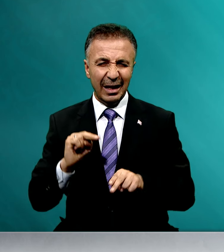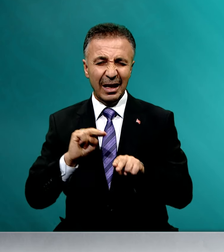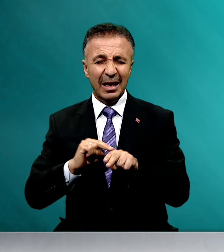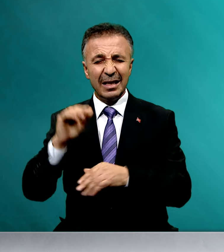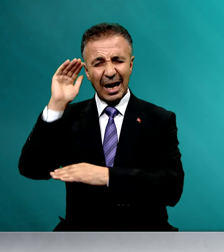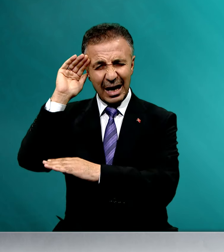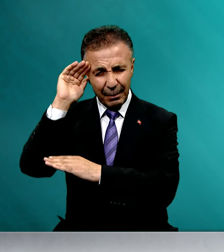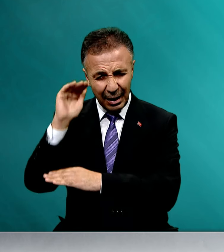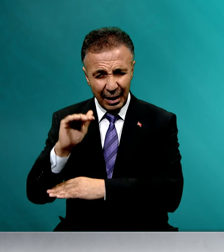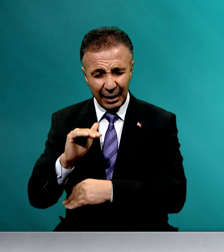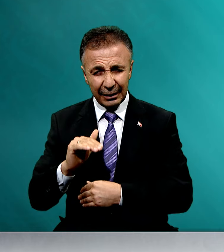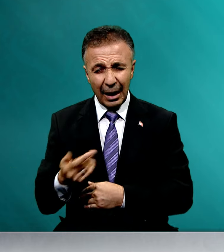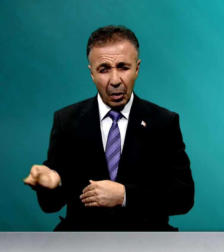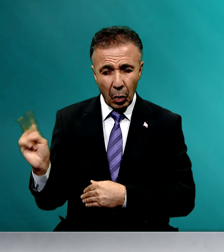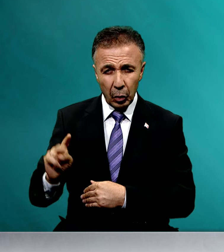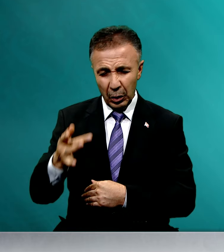şehit edildiği gündür.